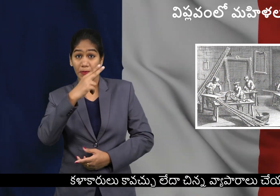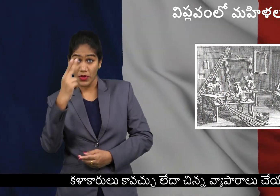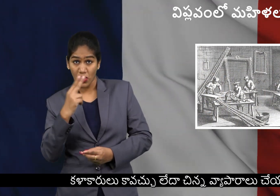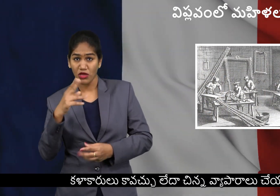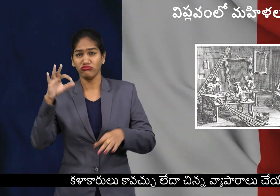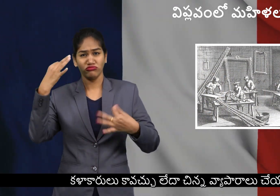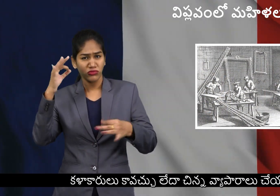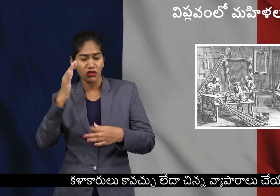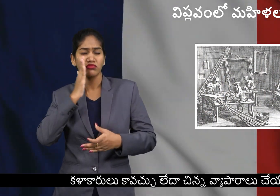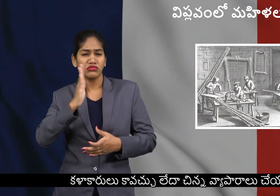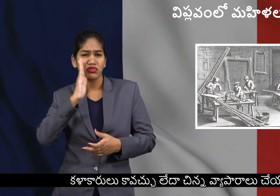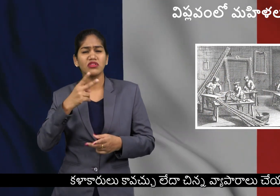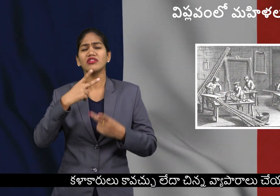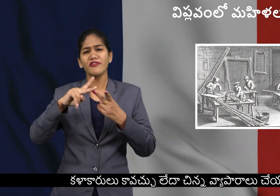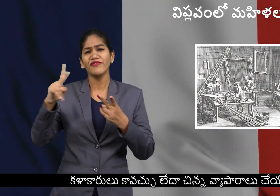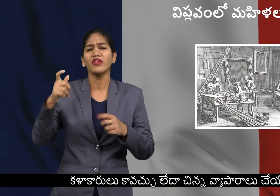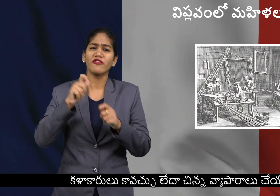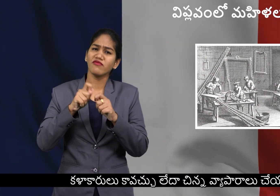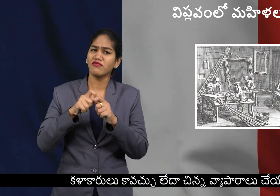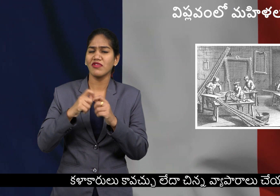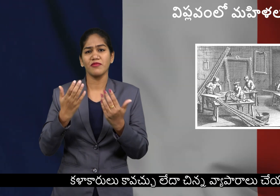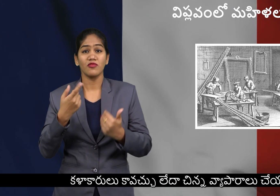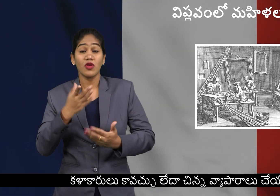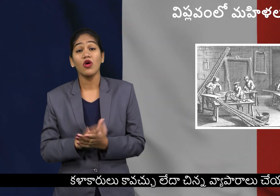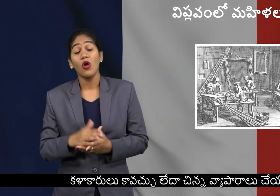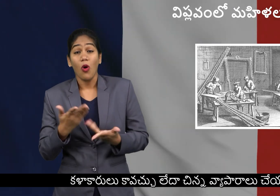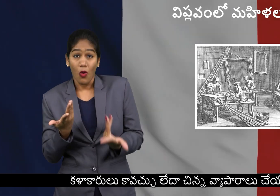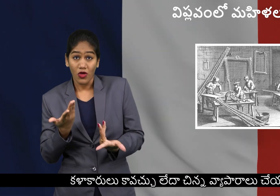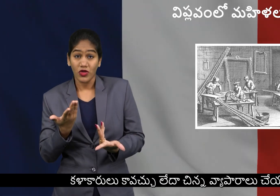కళాకారులు కావచ్చు లేదా చిన్న వ్యాపారాలు చేయవచ్చు.